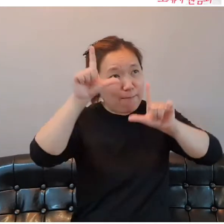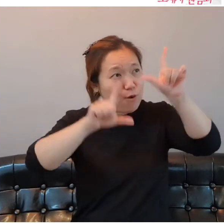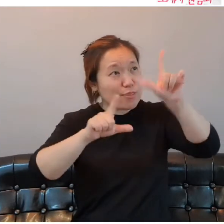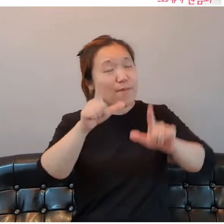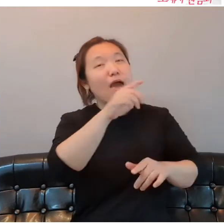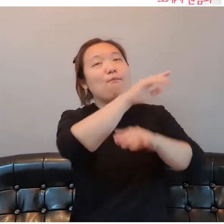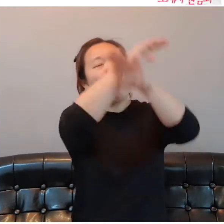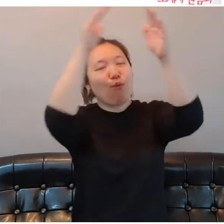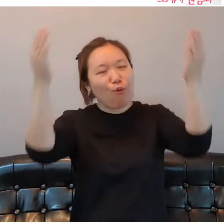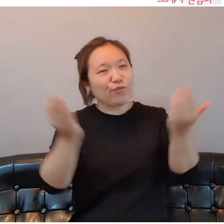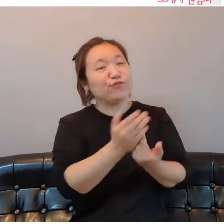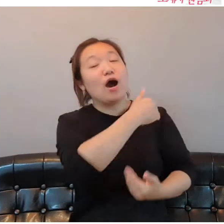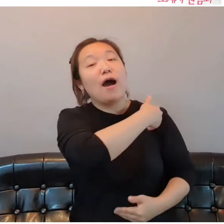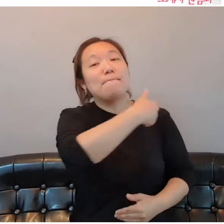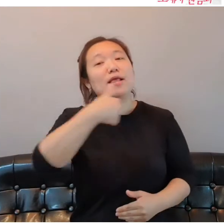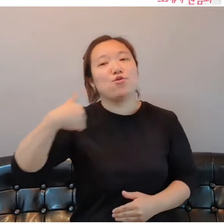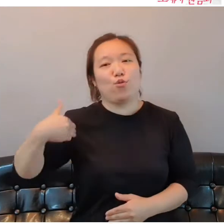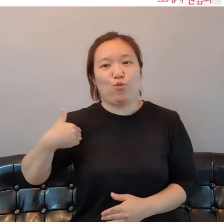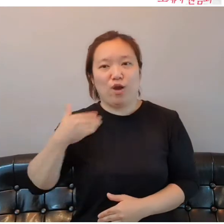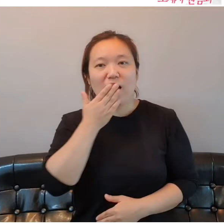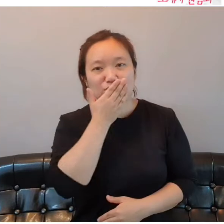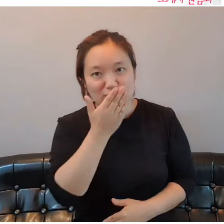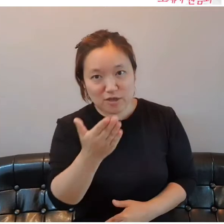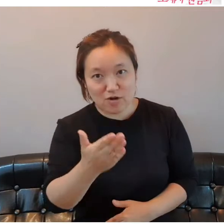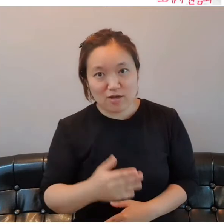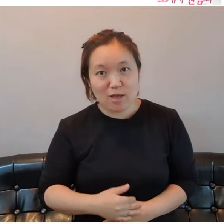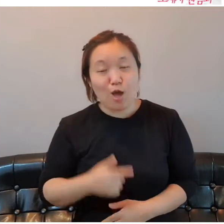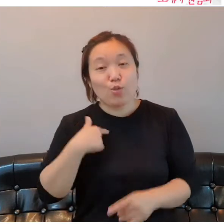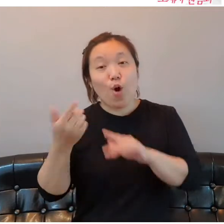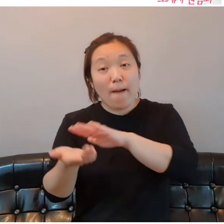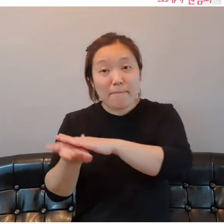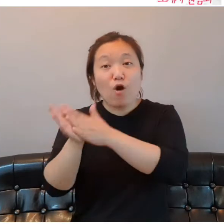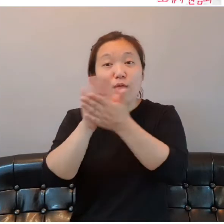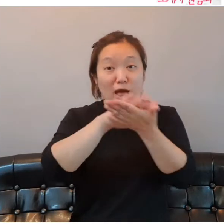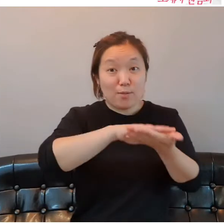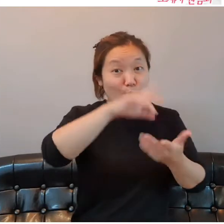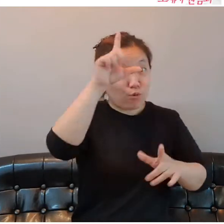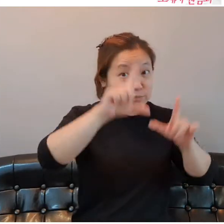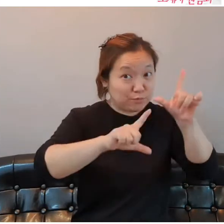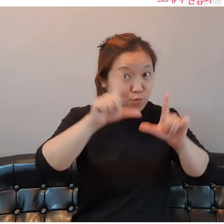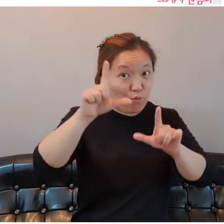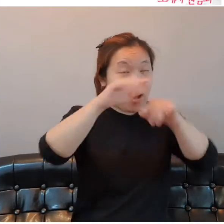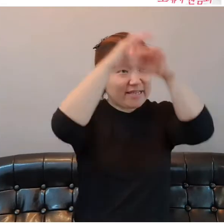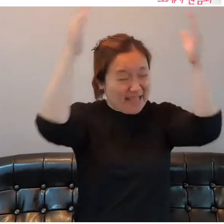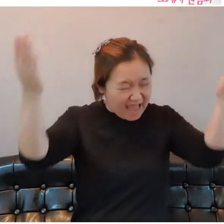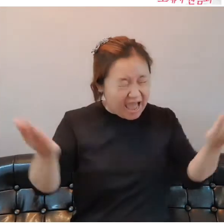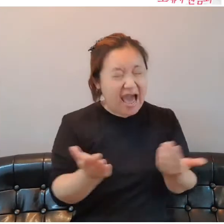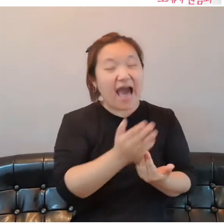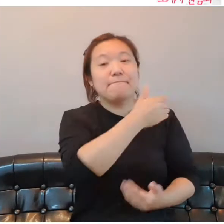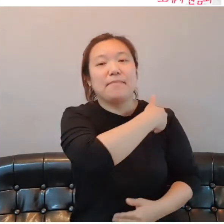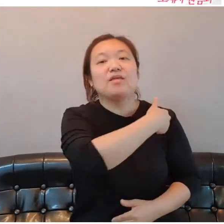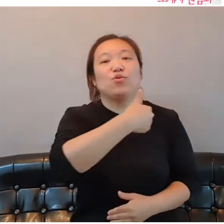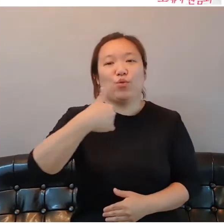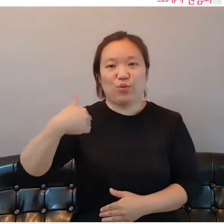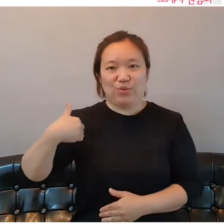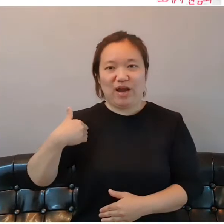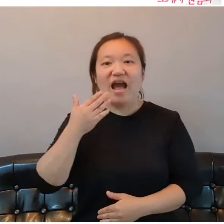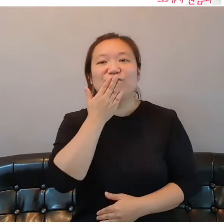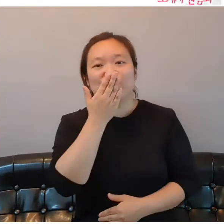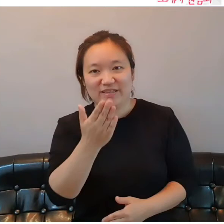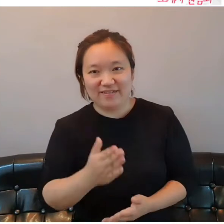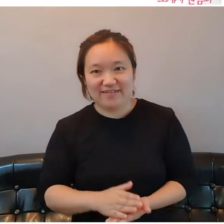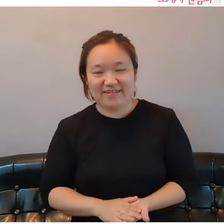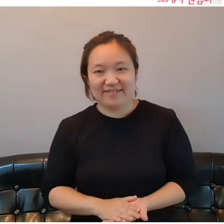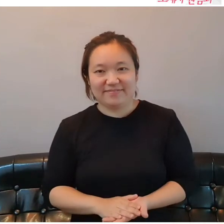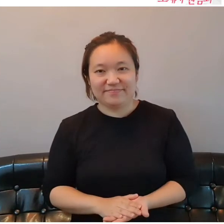있기 때문에 어떤 상황이 오든 항상 만족하는 것이에요. 다음으로 자각하는 것입니다.